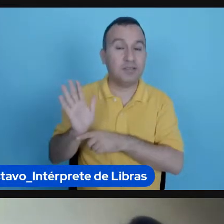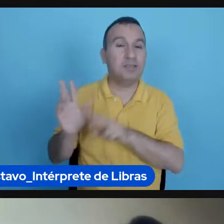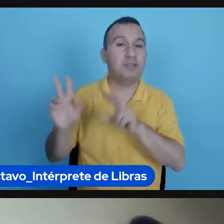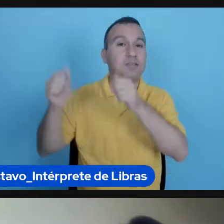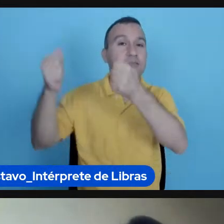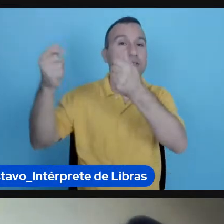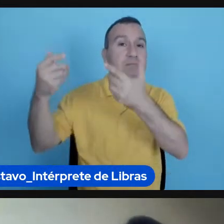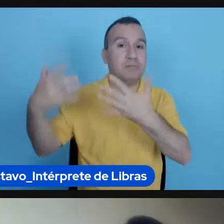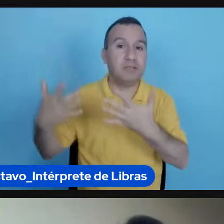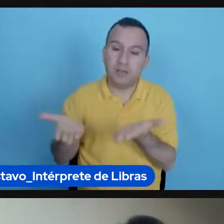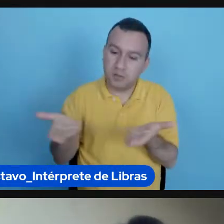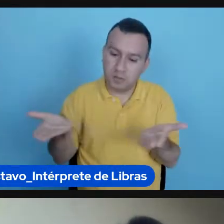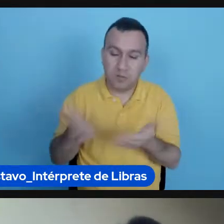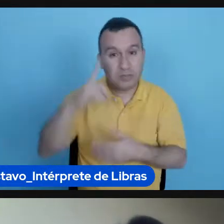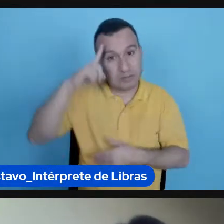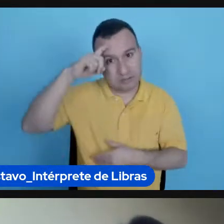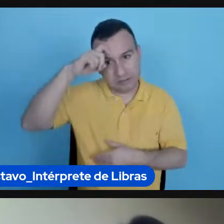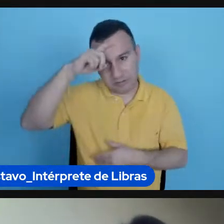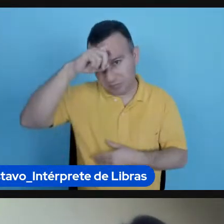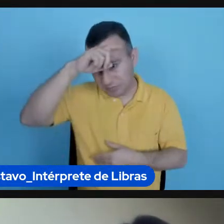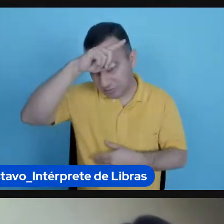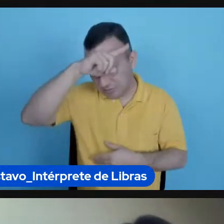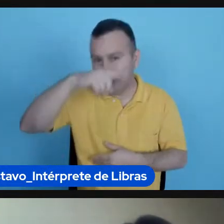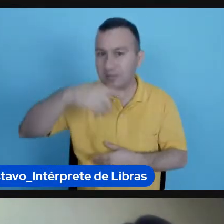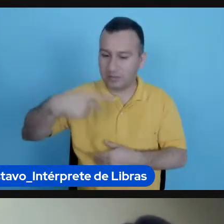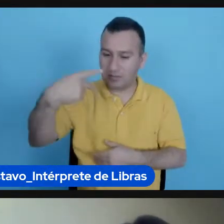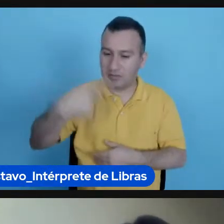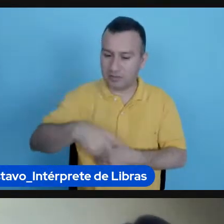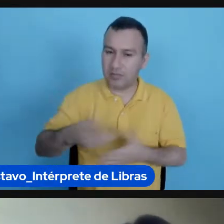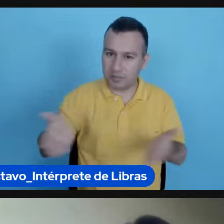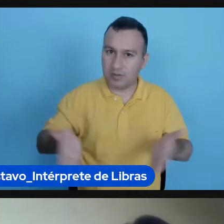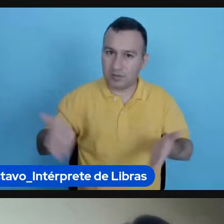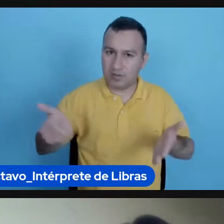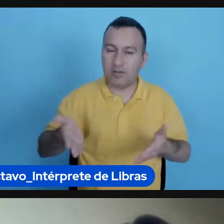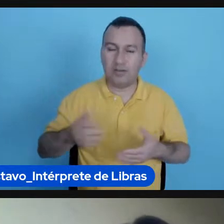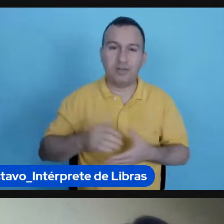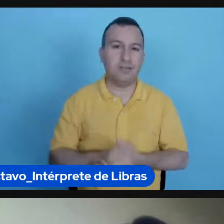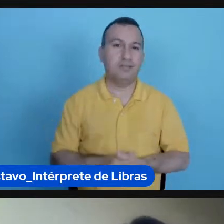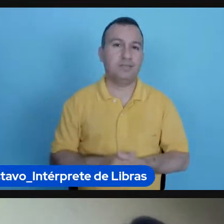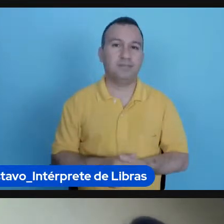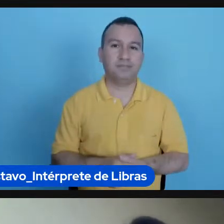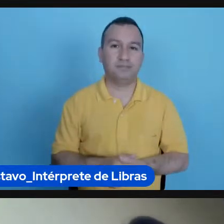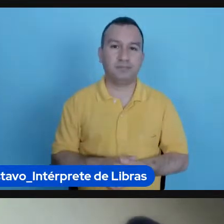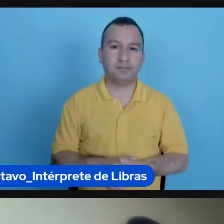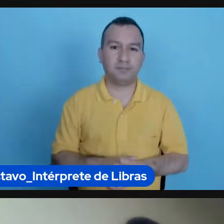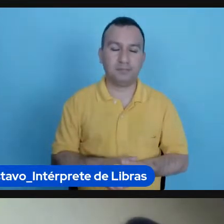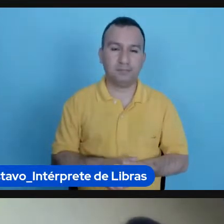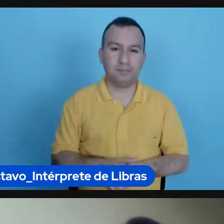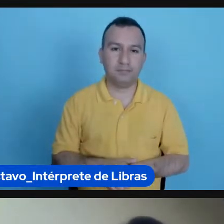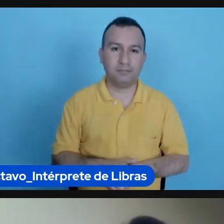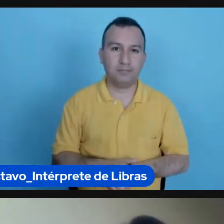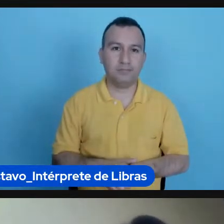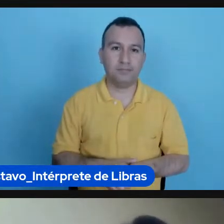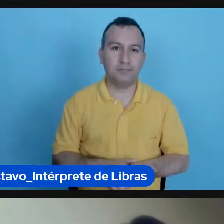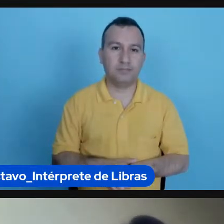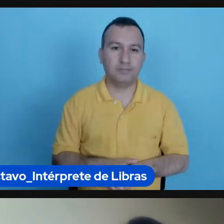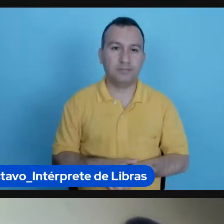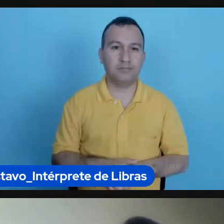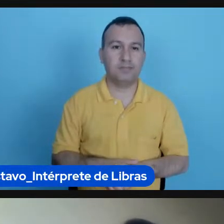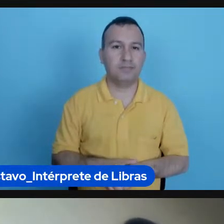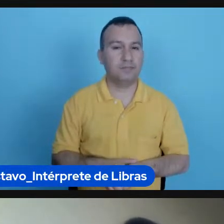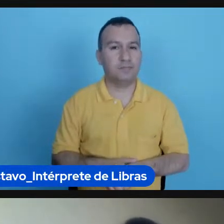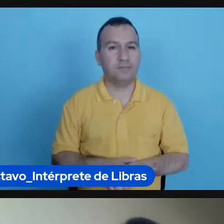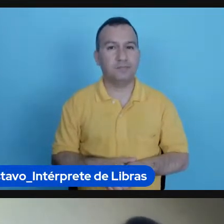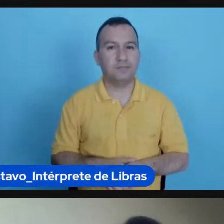muito tempo, né, então só para a gente poder pensar que o que está posto aqui não é novo, né, e não é uma novidade,